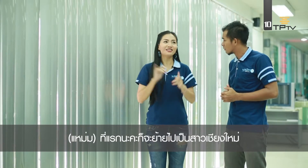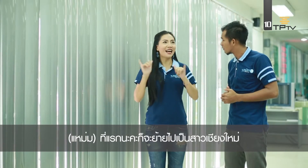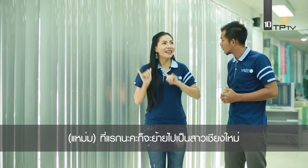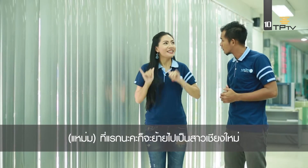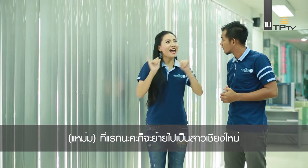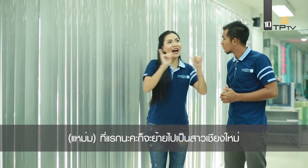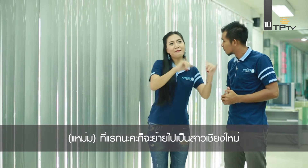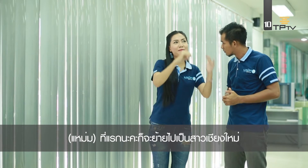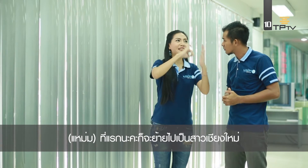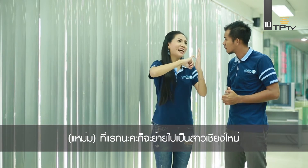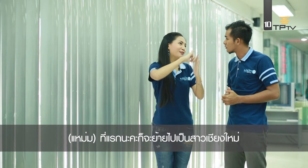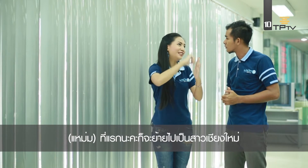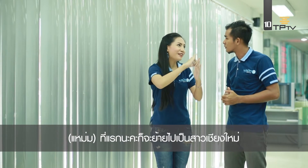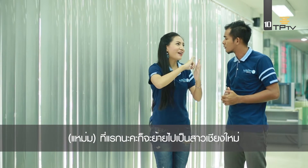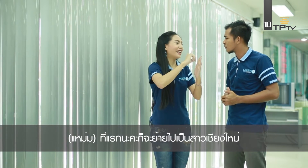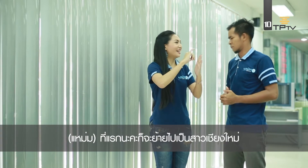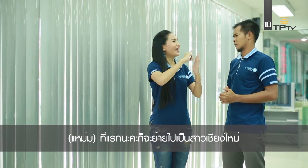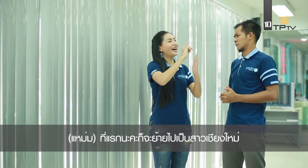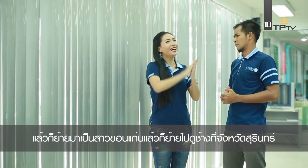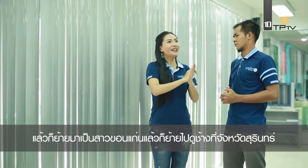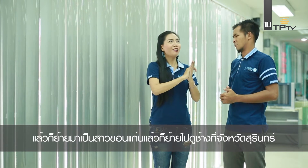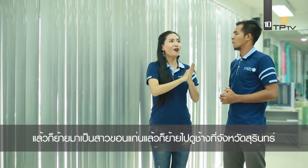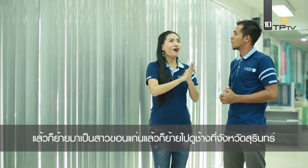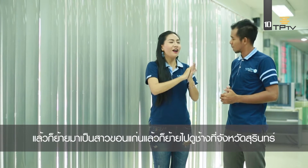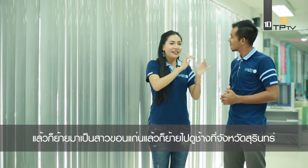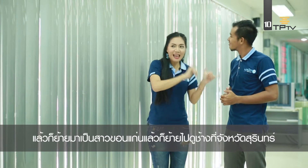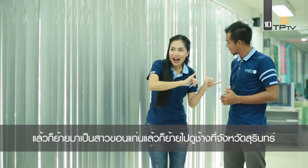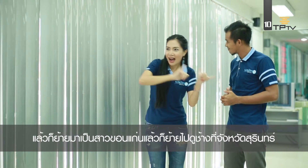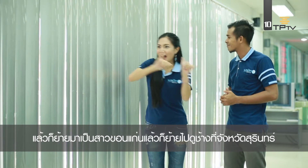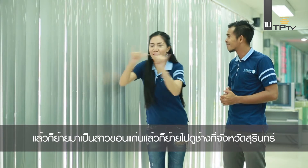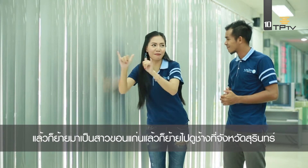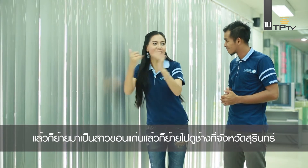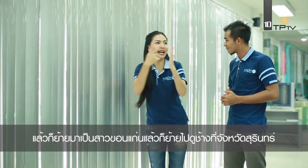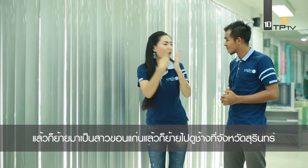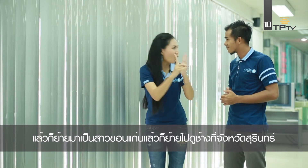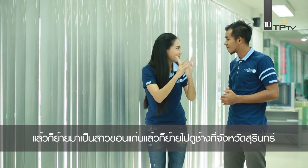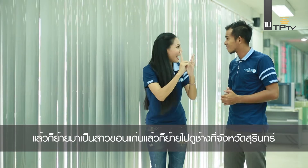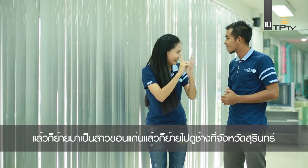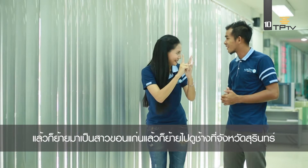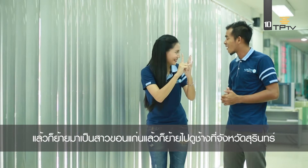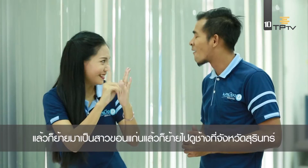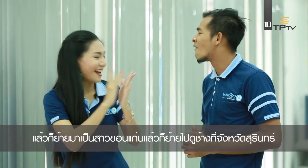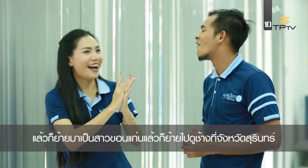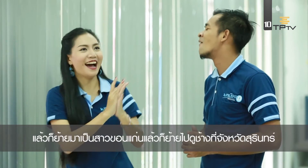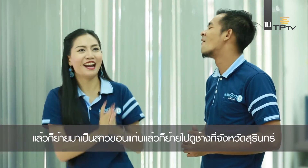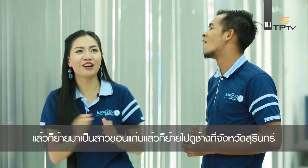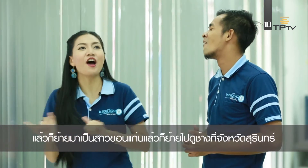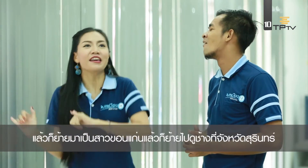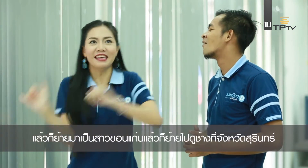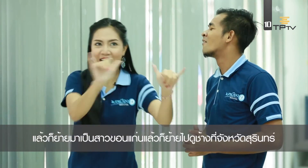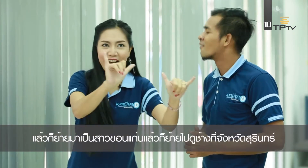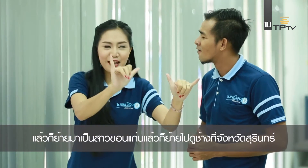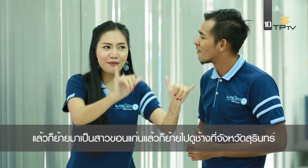คะก็จะย้ายไปเป็นสาวเชียงใหม่นะคะแล้วก็ย้ายมาเป็นสาวขอนแก่นแ